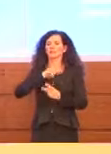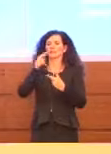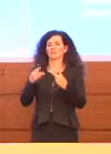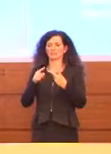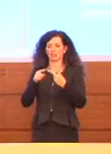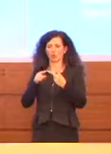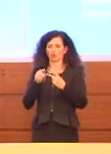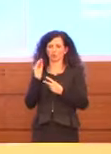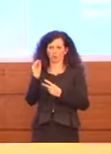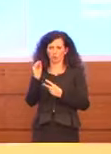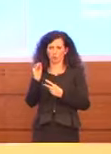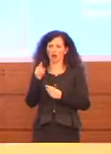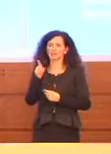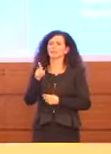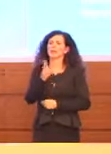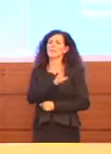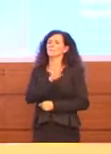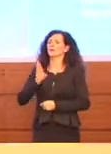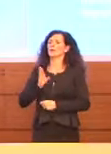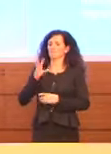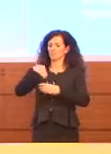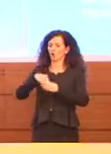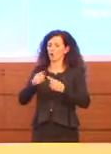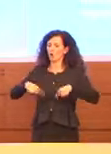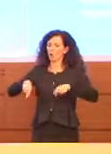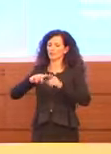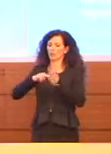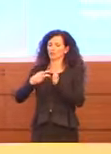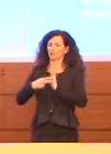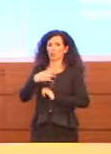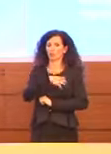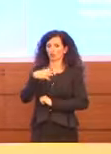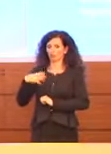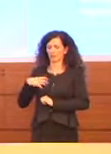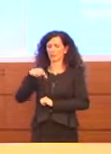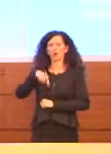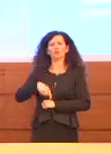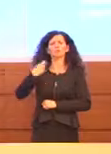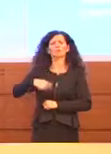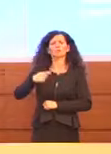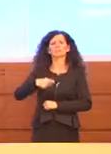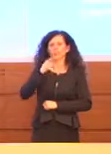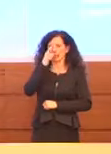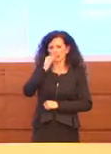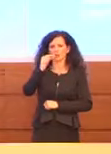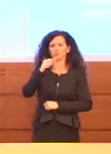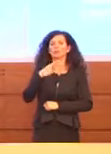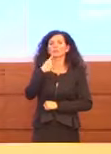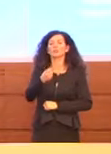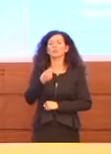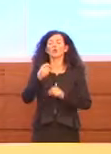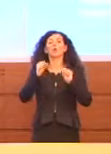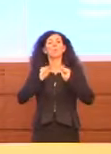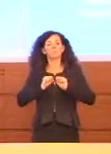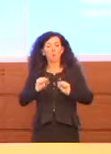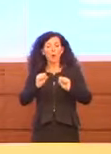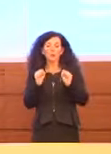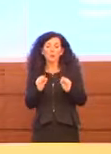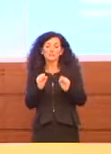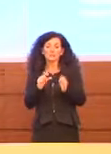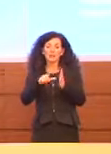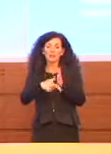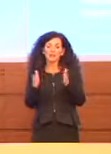scientifico io vorrei chiedere oggi il presidente del consiglio ha parlato di una possibile riapertura in tempi brevi di asilo lì nido e